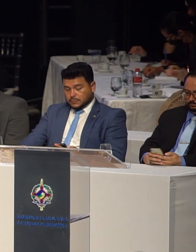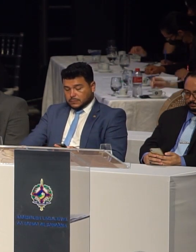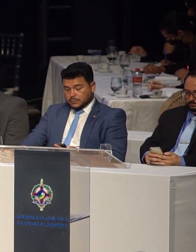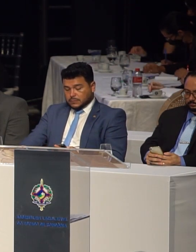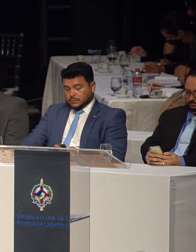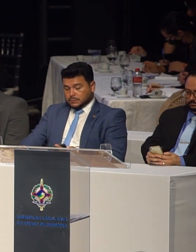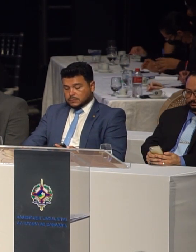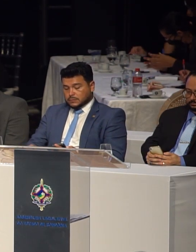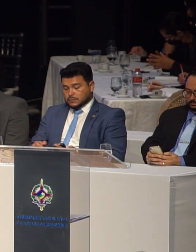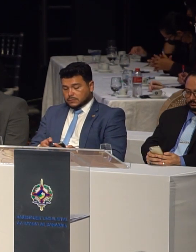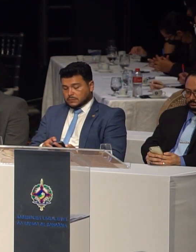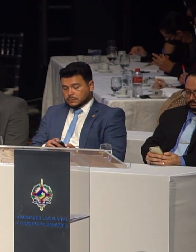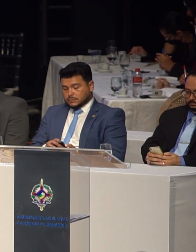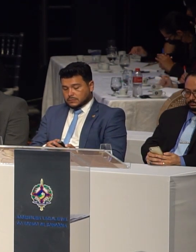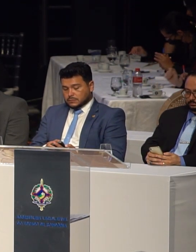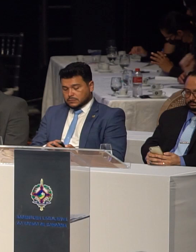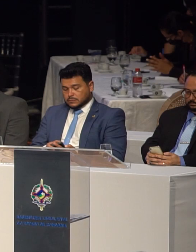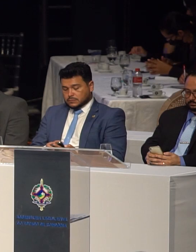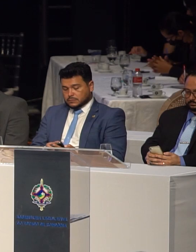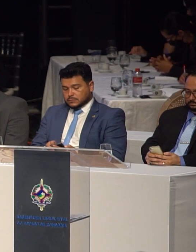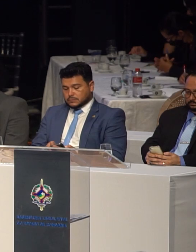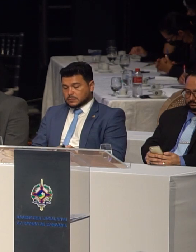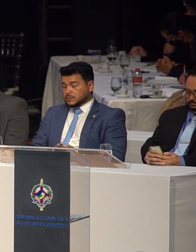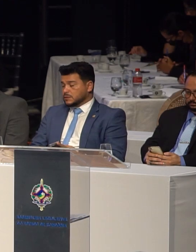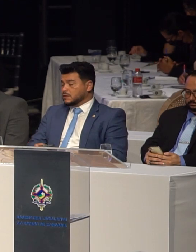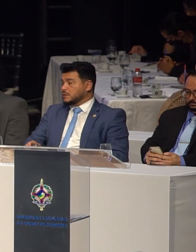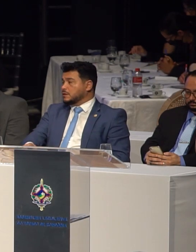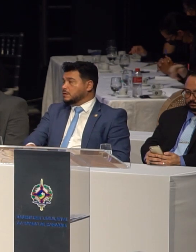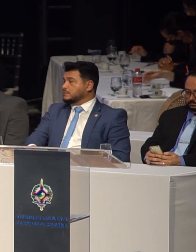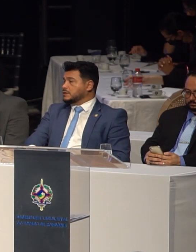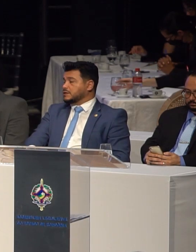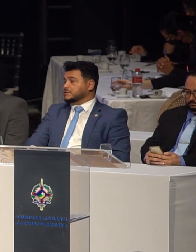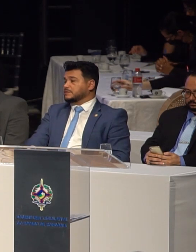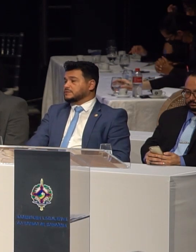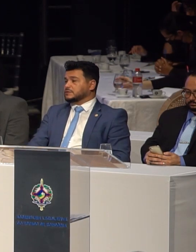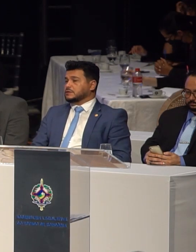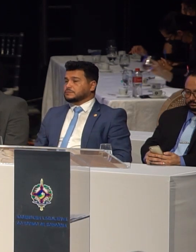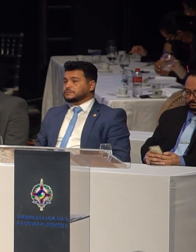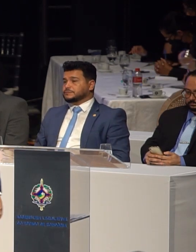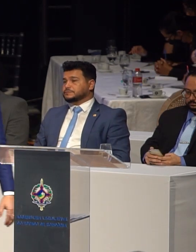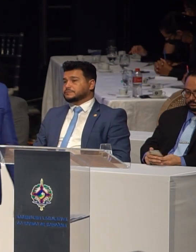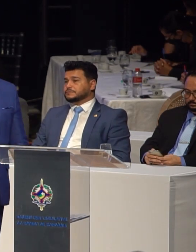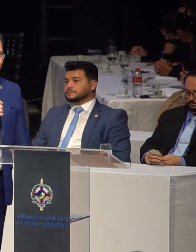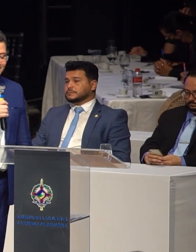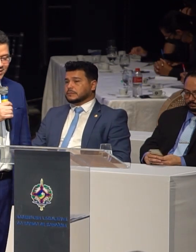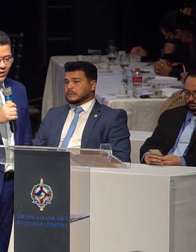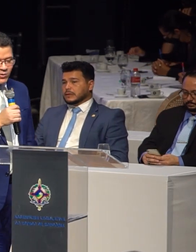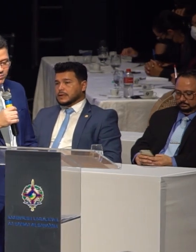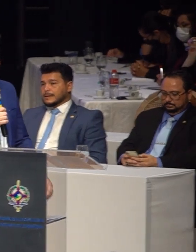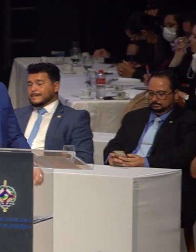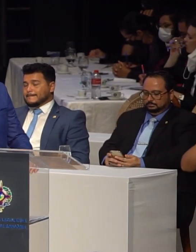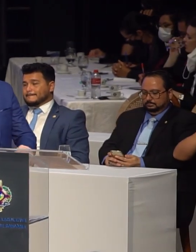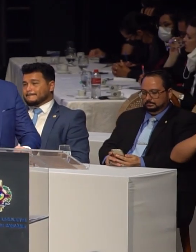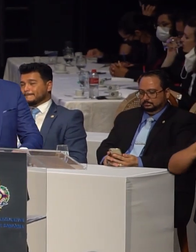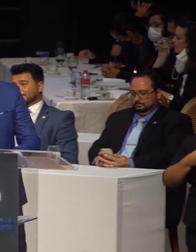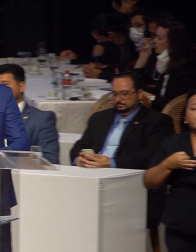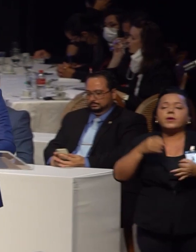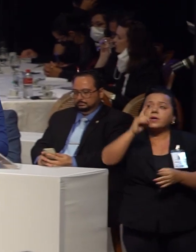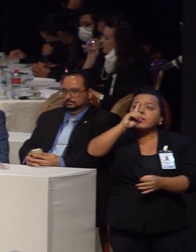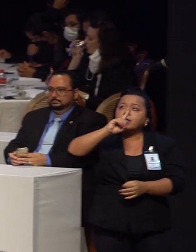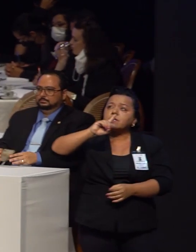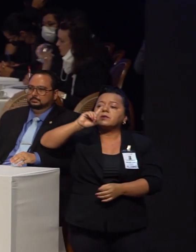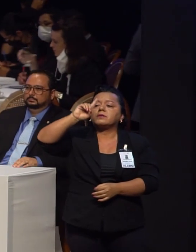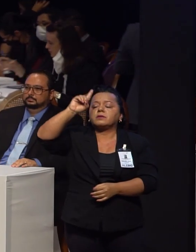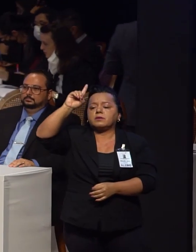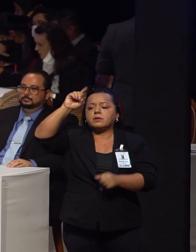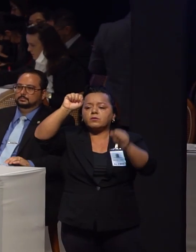na multidão de conselheiros a gente tem a decisão correta, não é isso? Então, que Deus